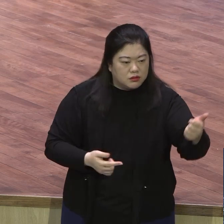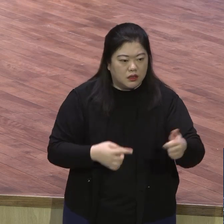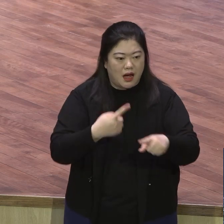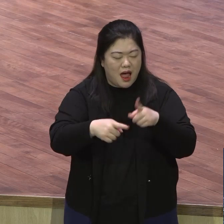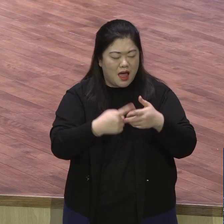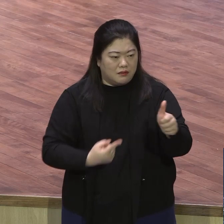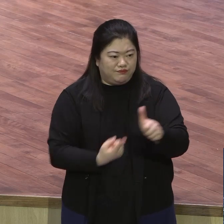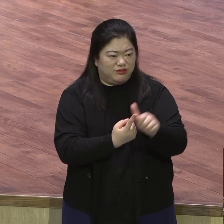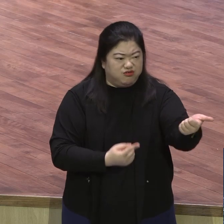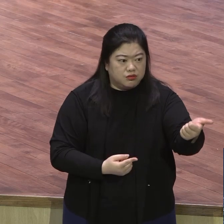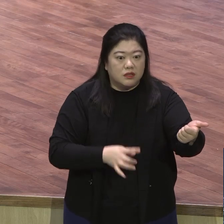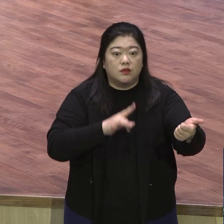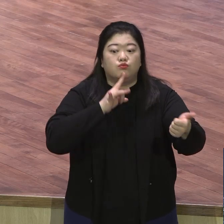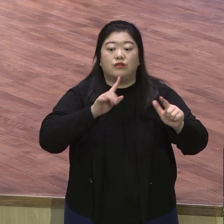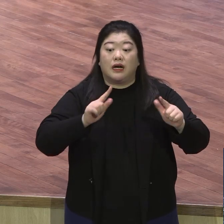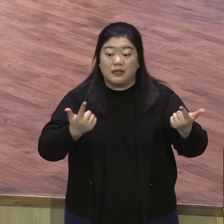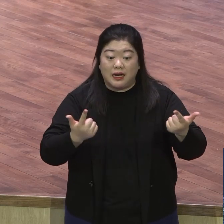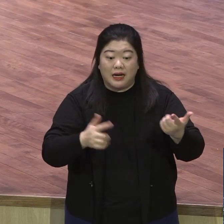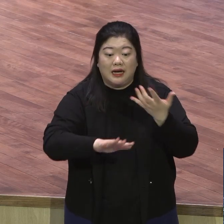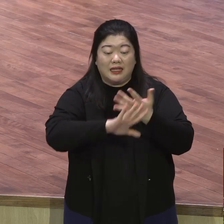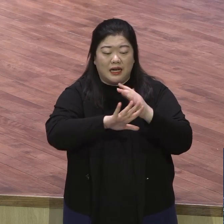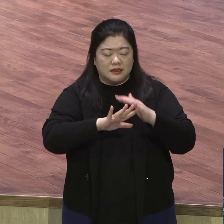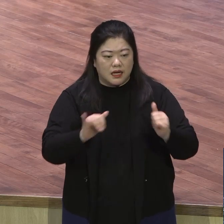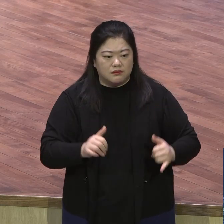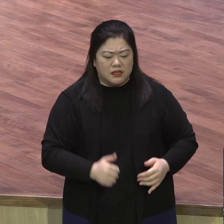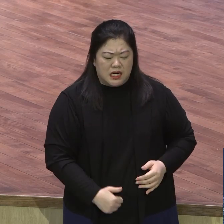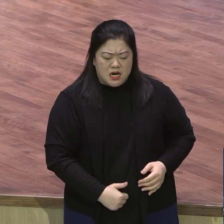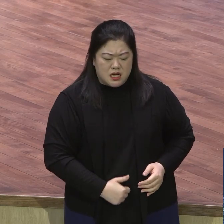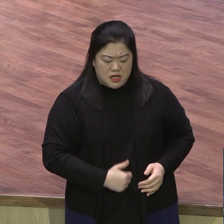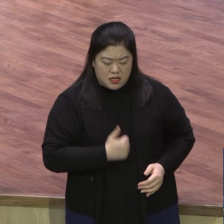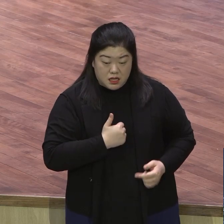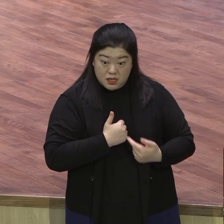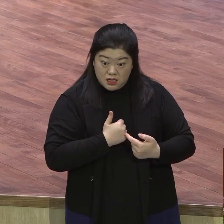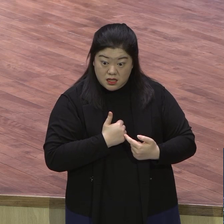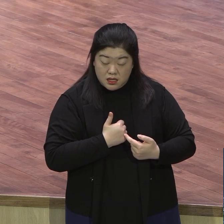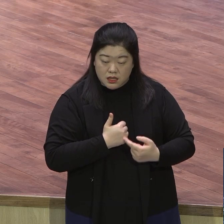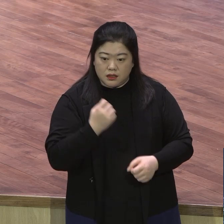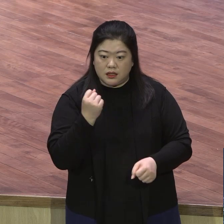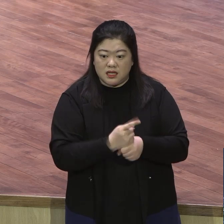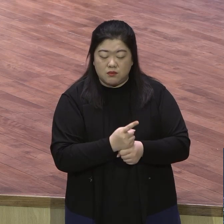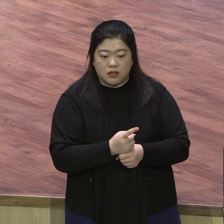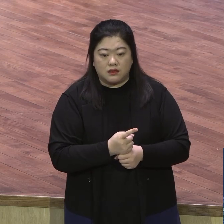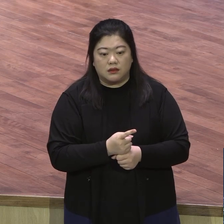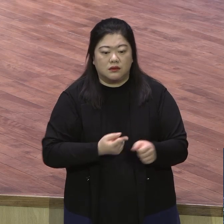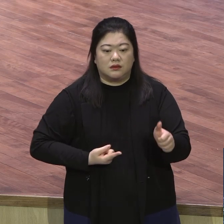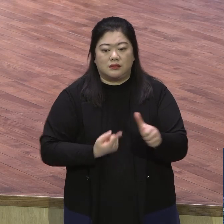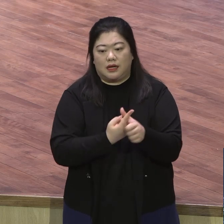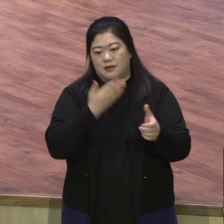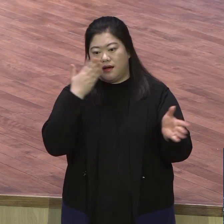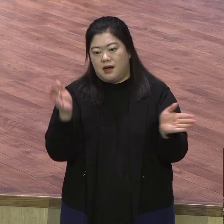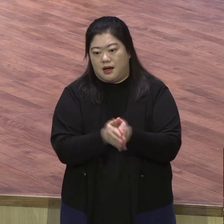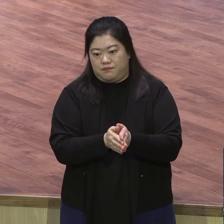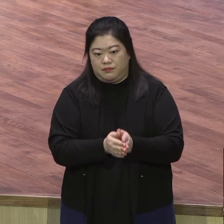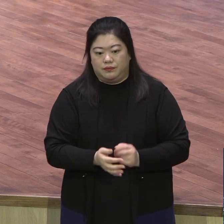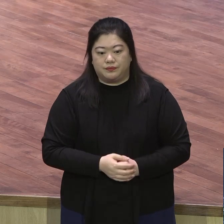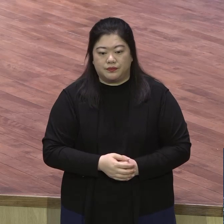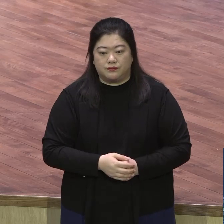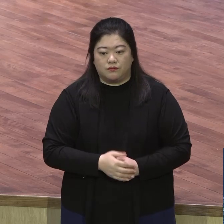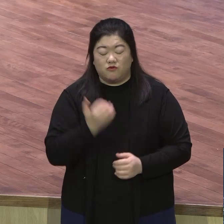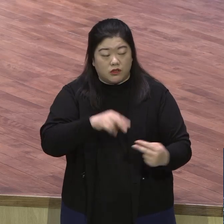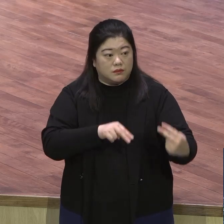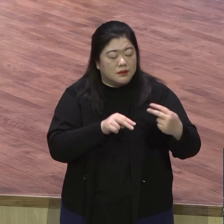다른 사람에 대해서 분노하는 것 다른 사람에 대해서 화를 내는